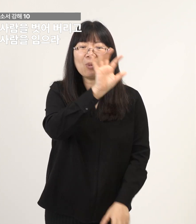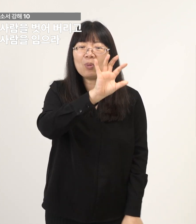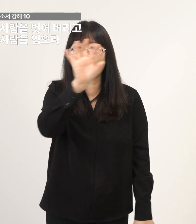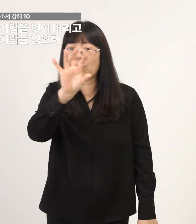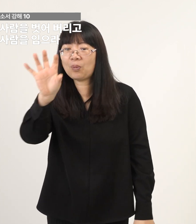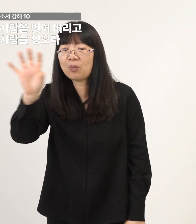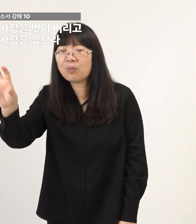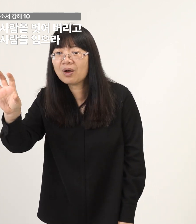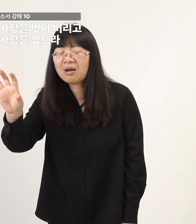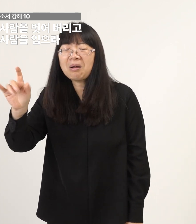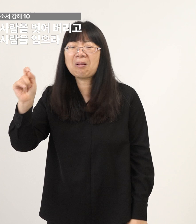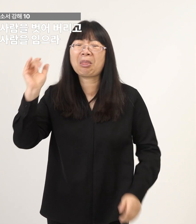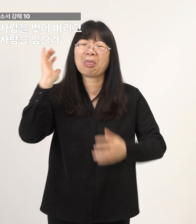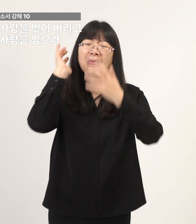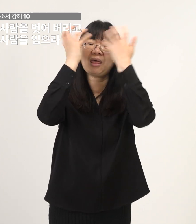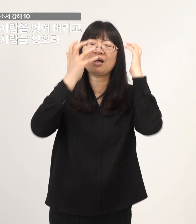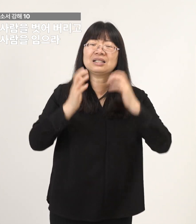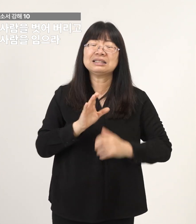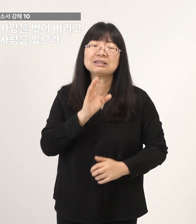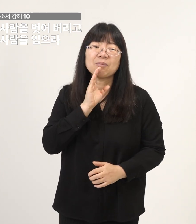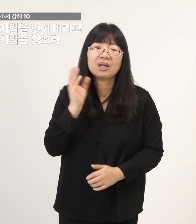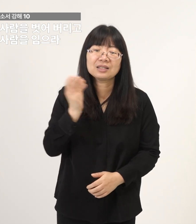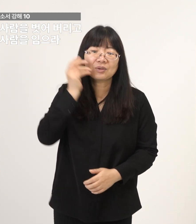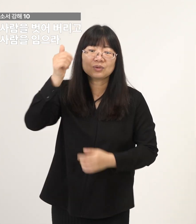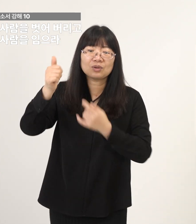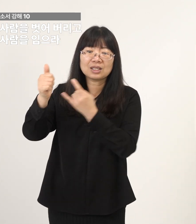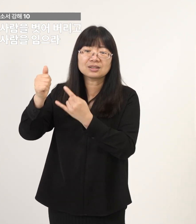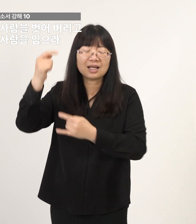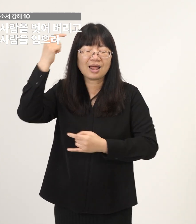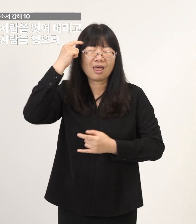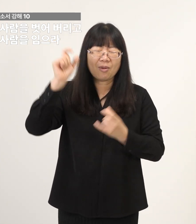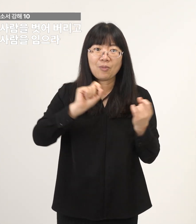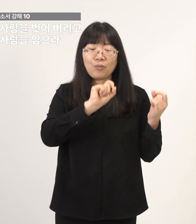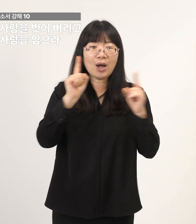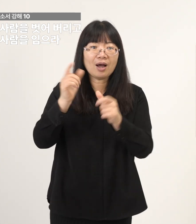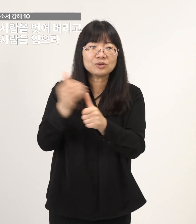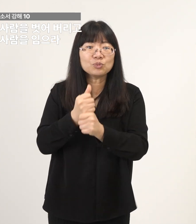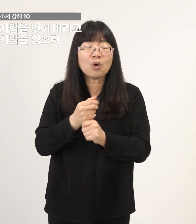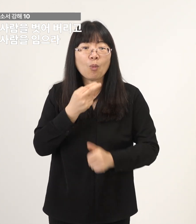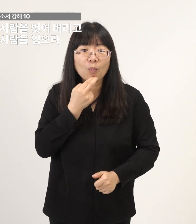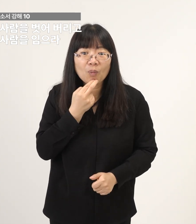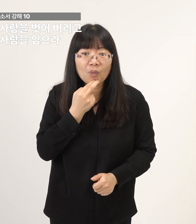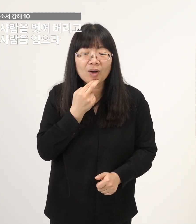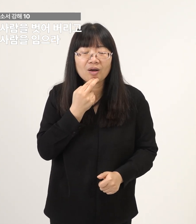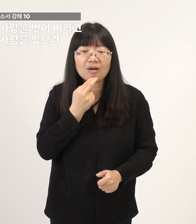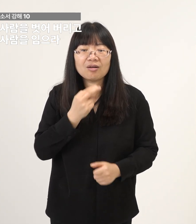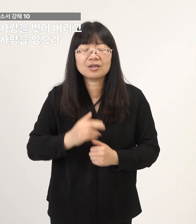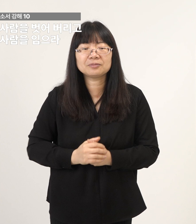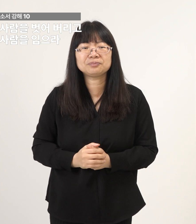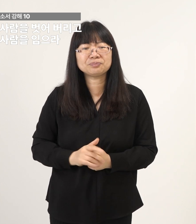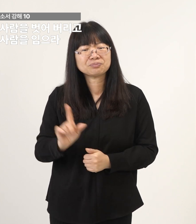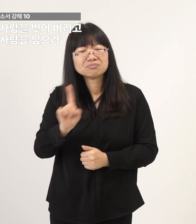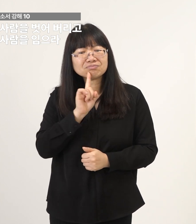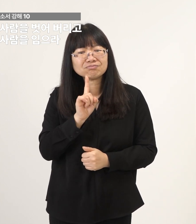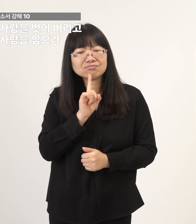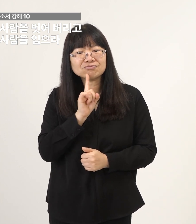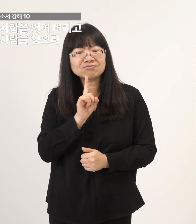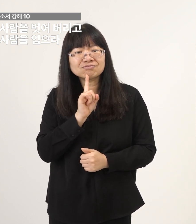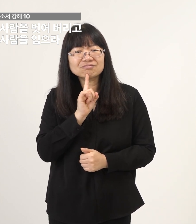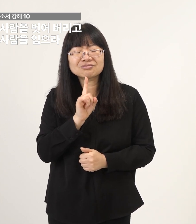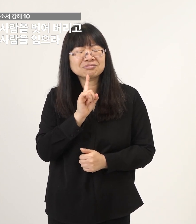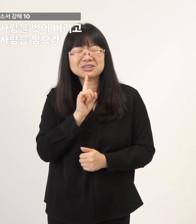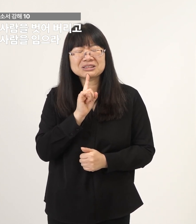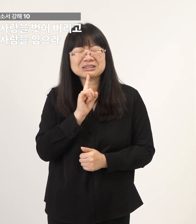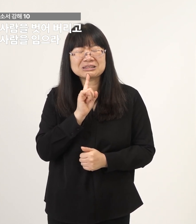헷갈려요. 정말 성령께서 정신을 바로 붙잡아 주지 않으면 뭔 얘기가.